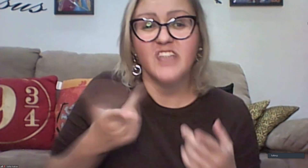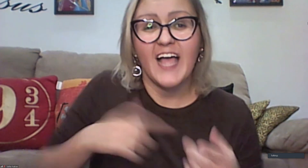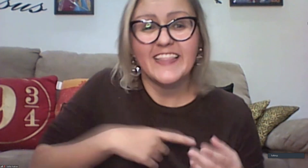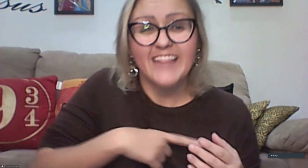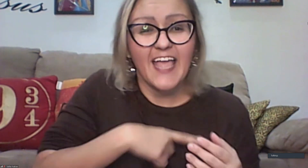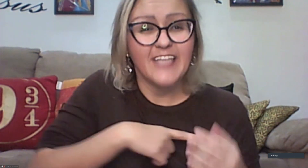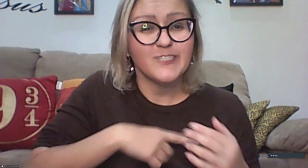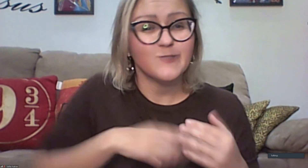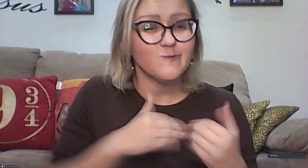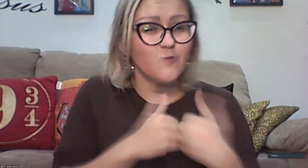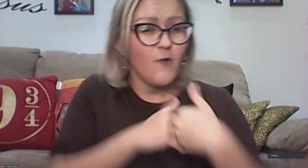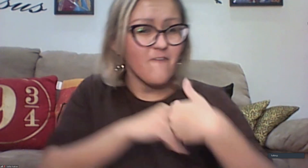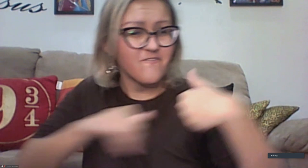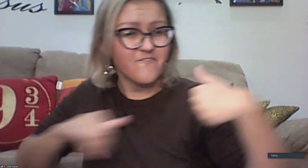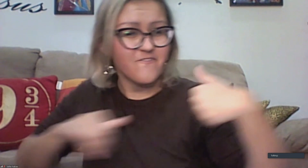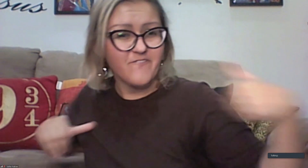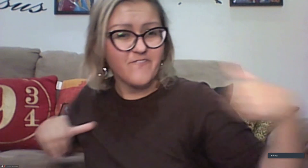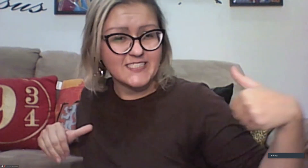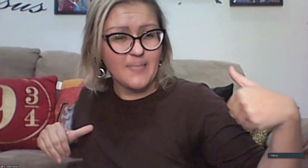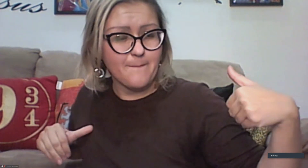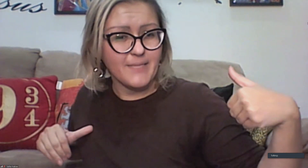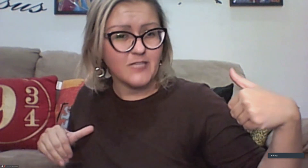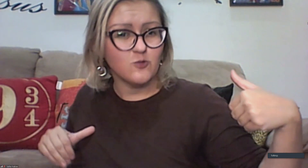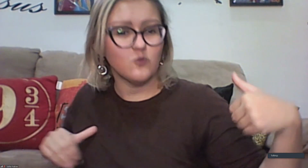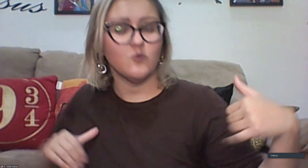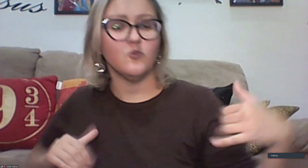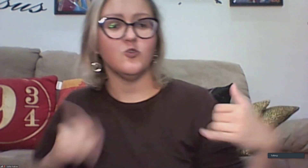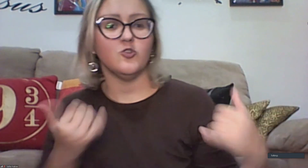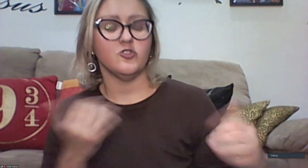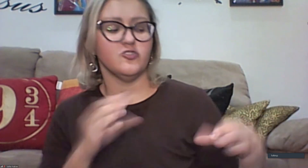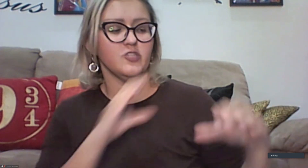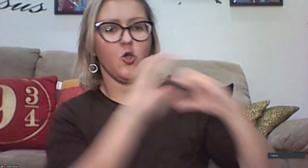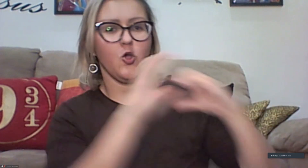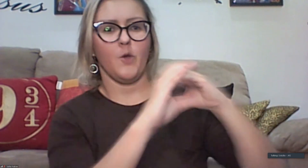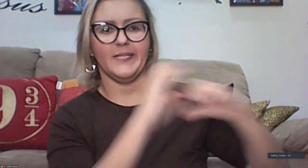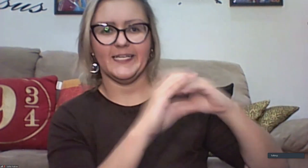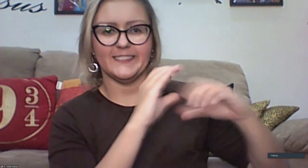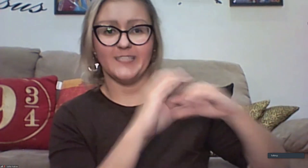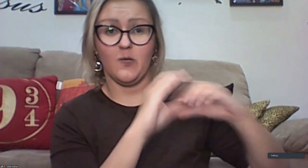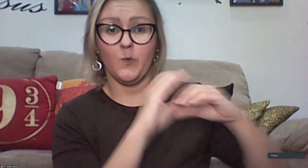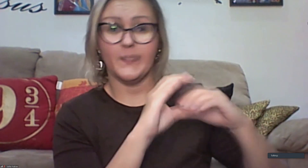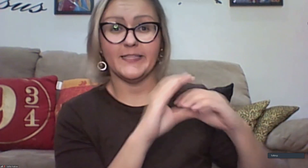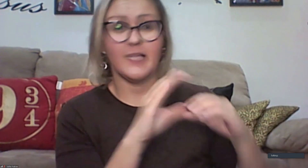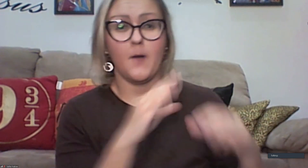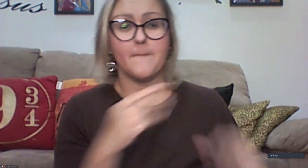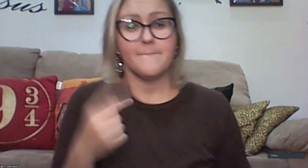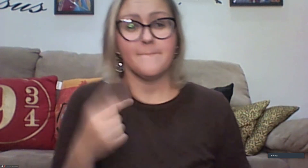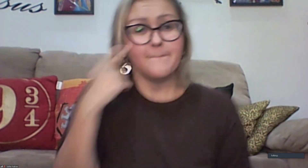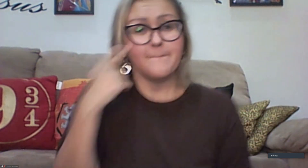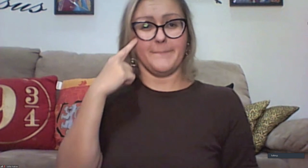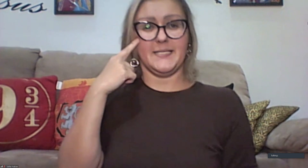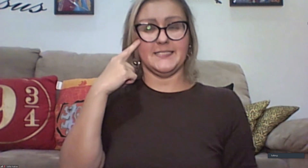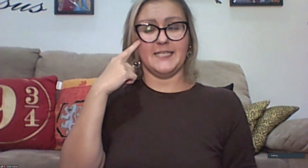conhecer, não se afastar, porque o afastamento ela não gera comunicação. Aí você